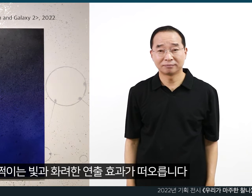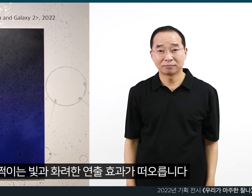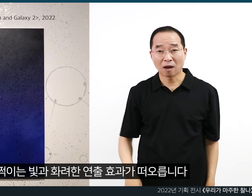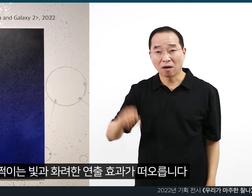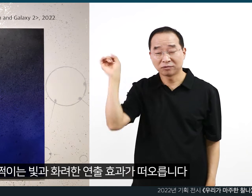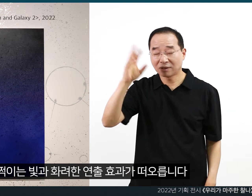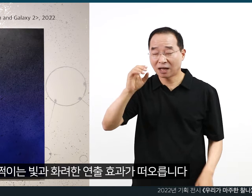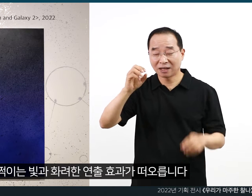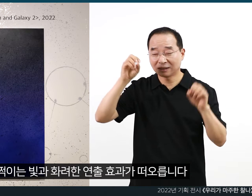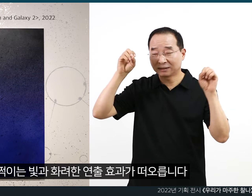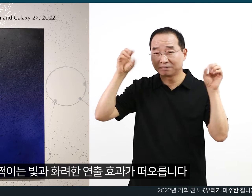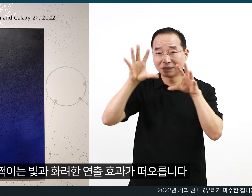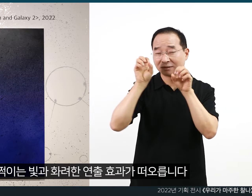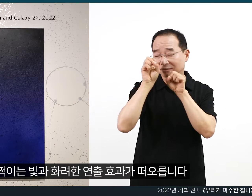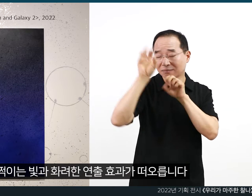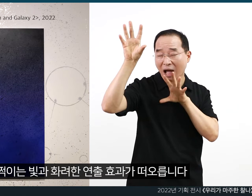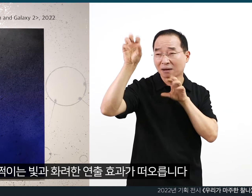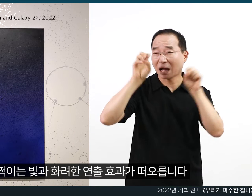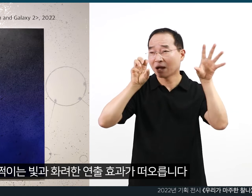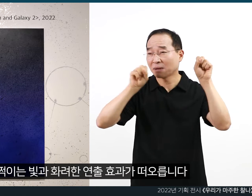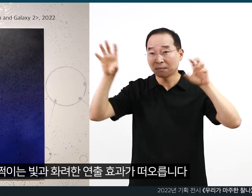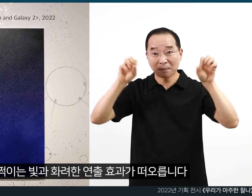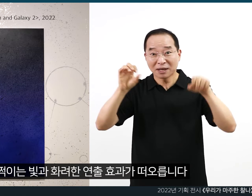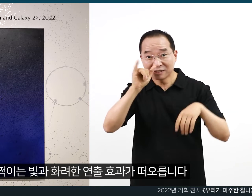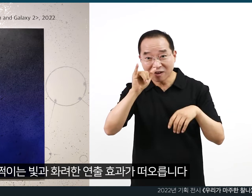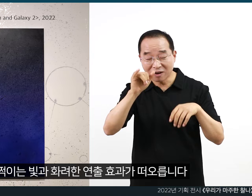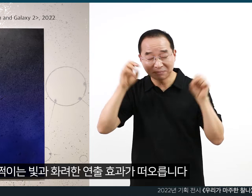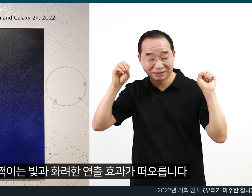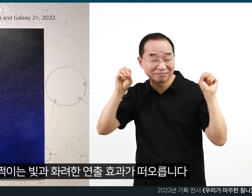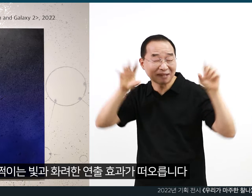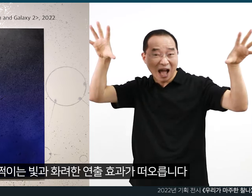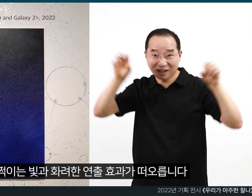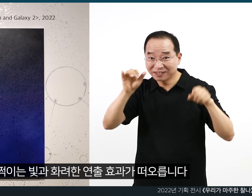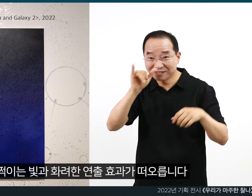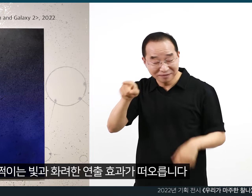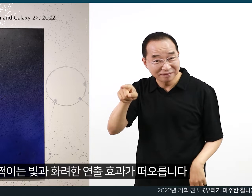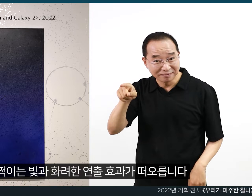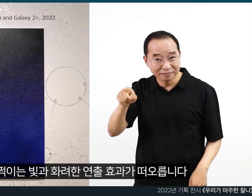순간 번쩍이는 빛과 화려한 연출 효과가 떠오릅니다.